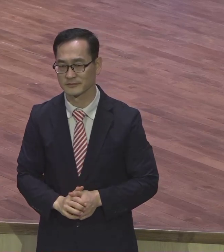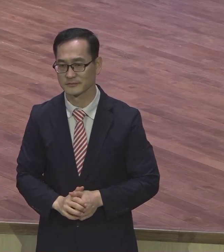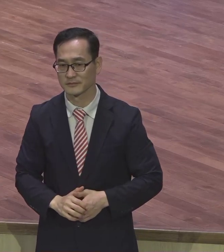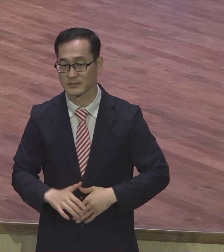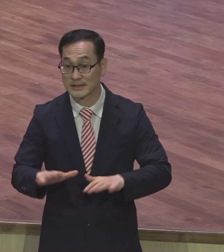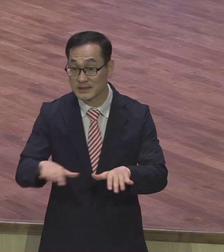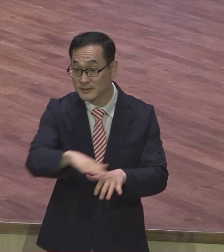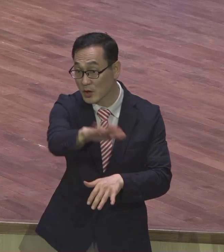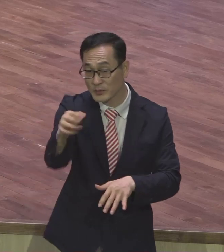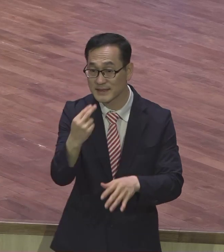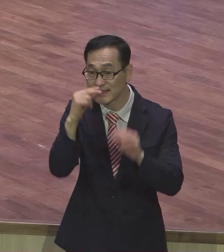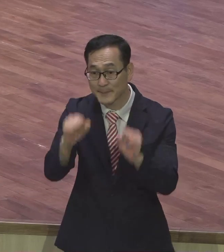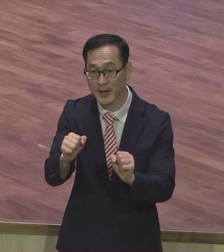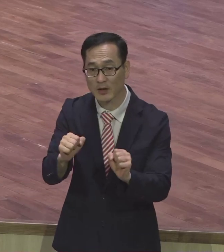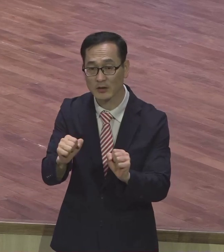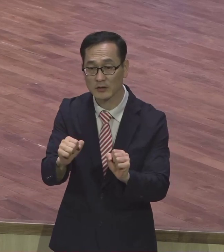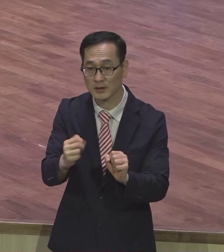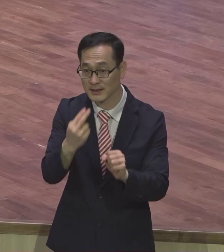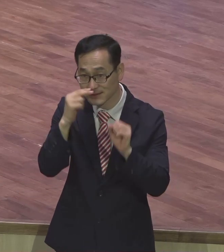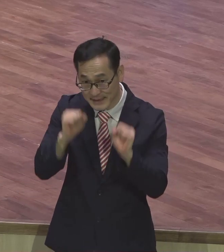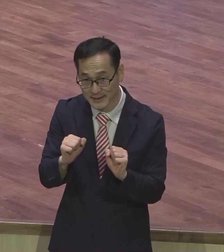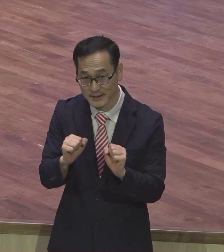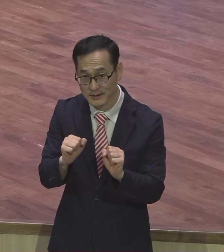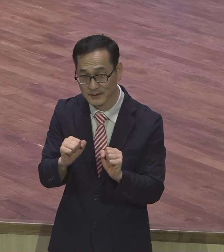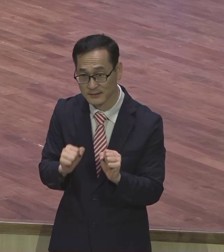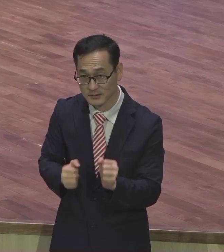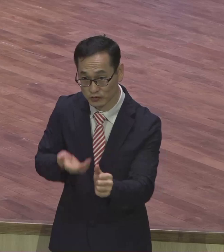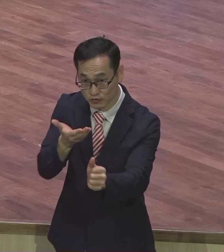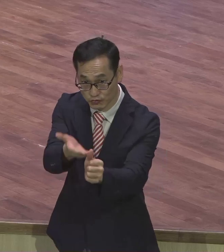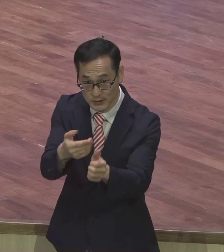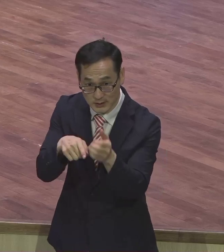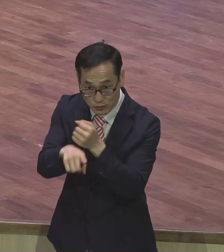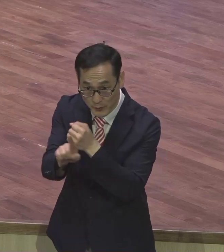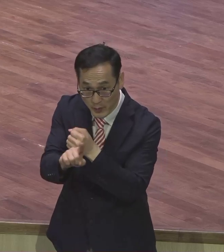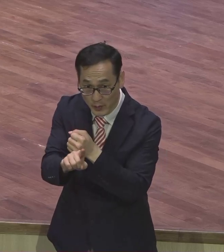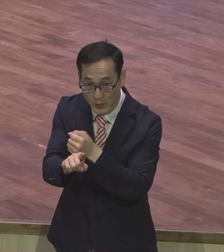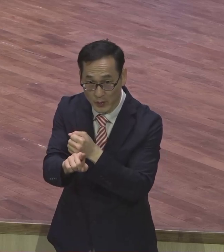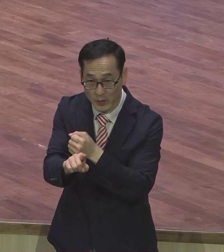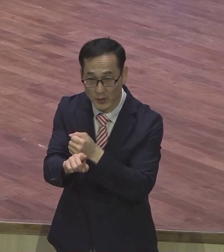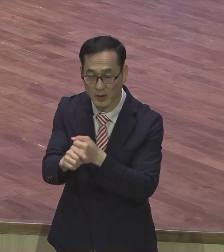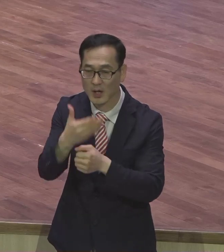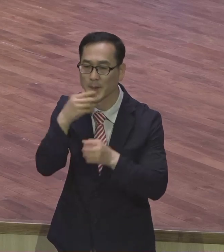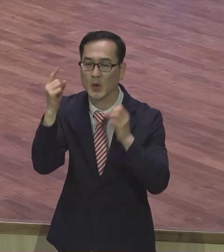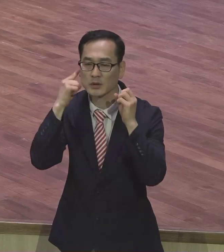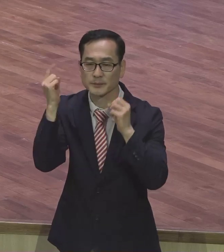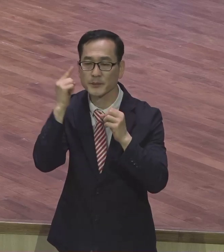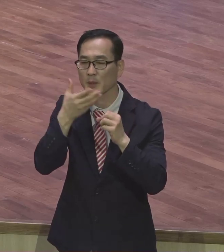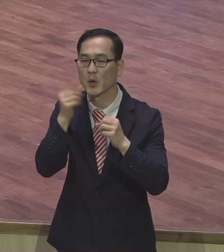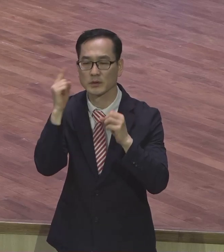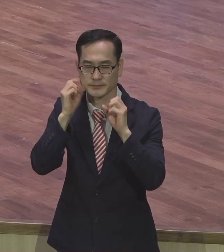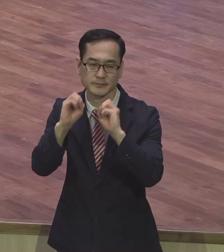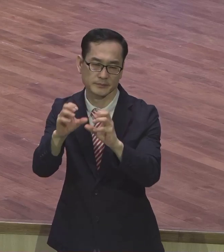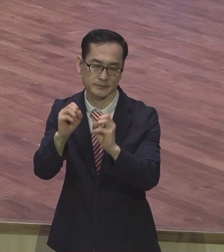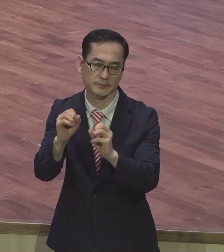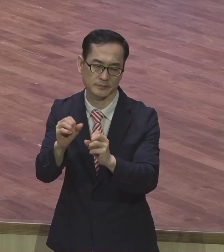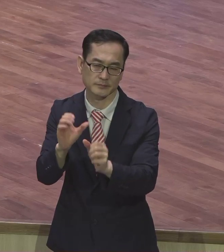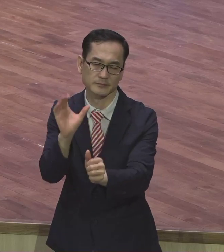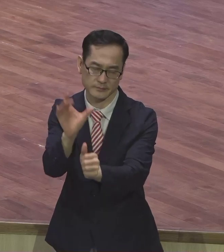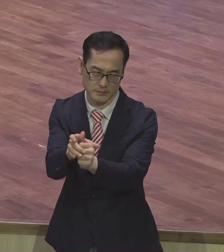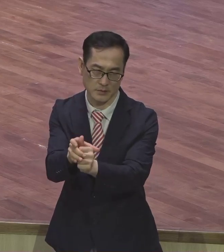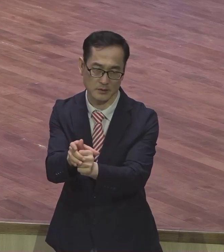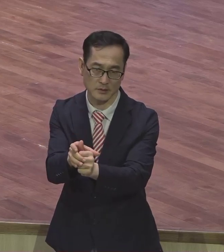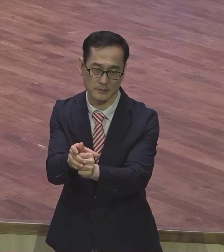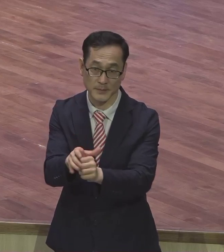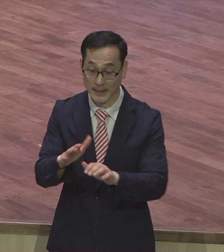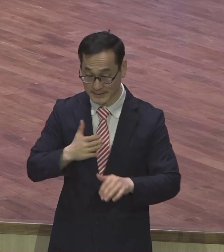살아가야 될 이유라는 사실을 아셔야 돼요. 생정명이란 말이 있어요. 생정명 살아있다.